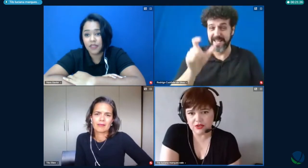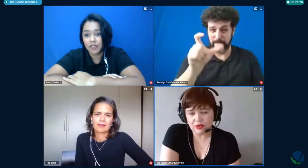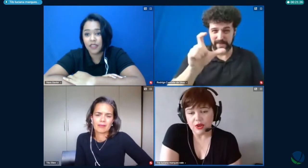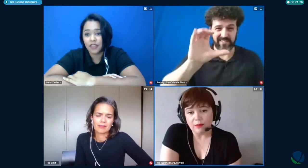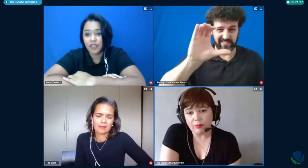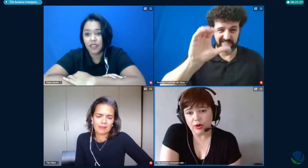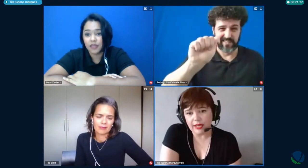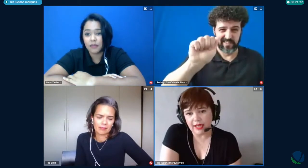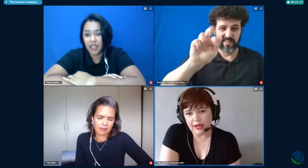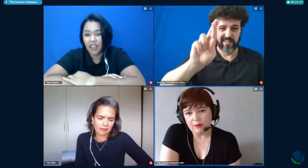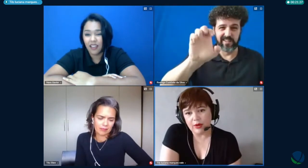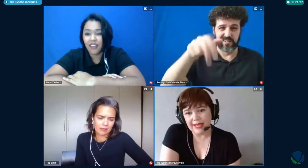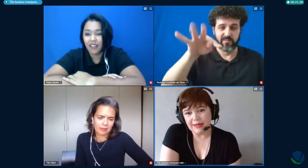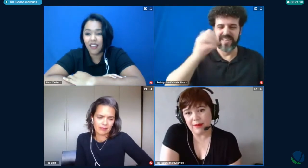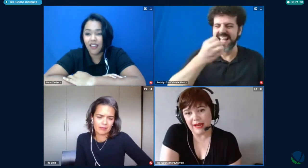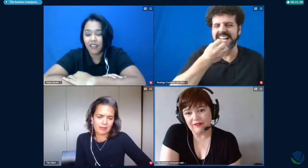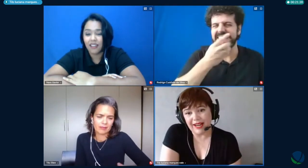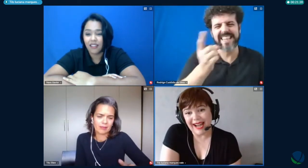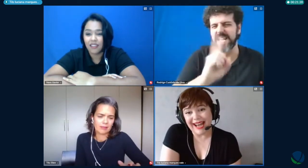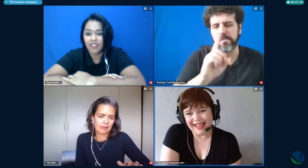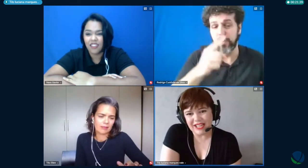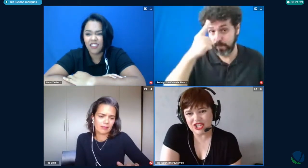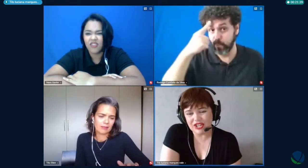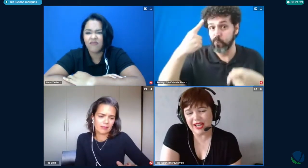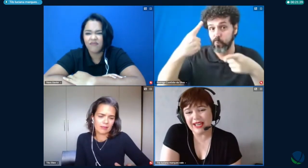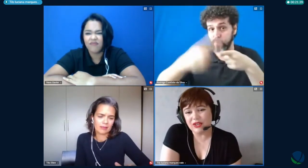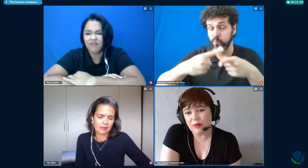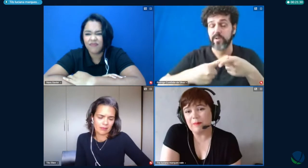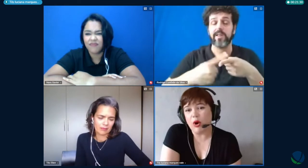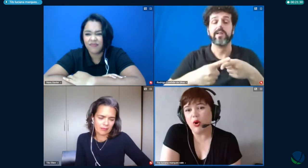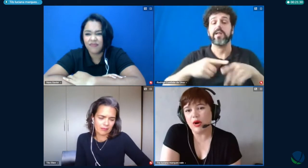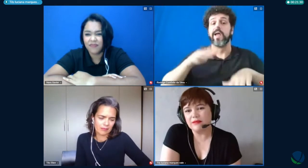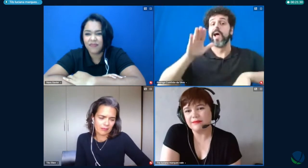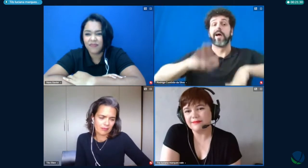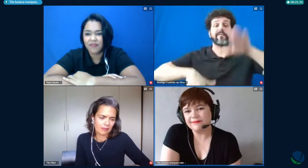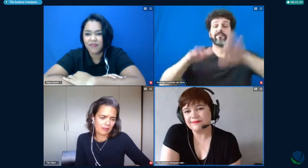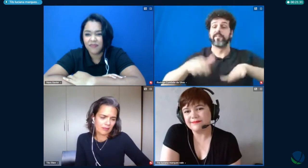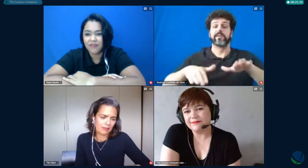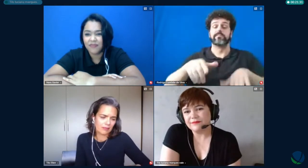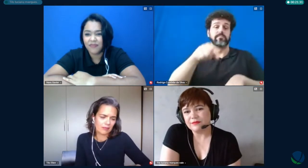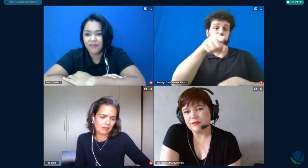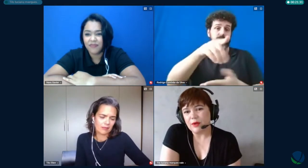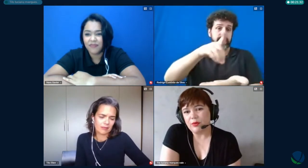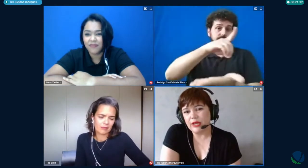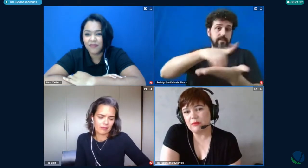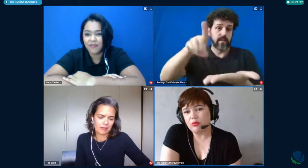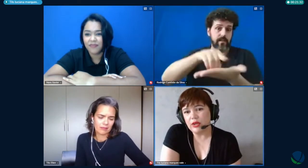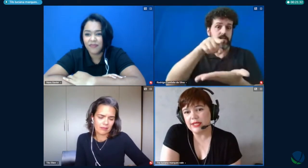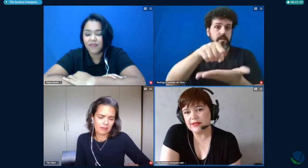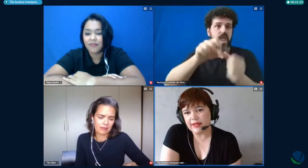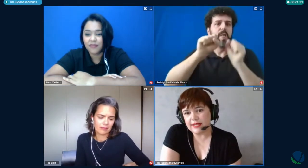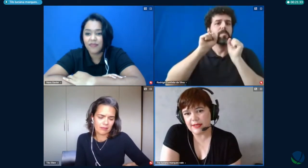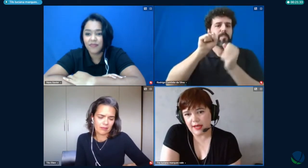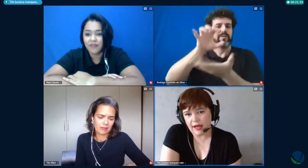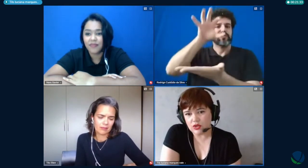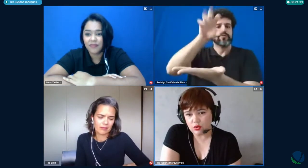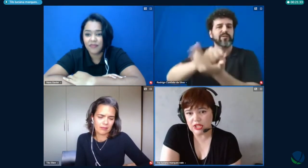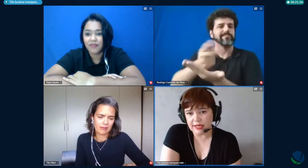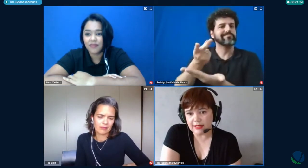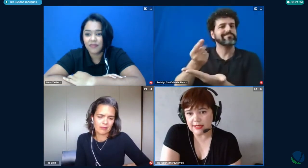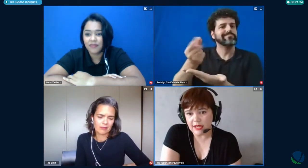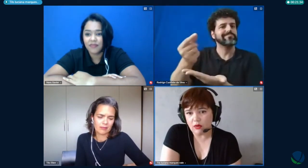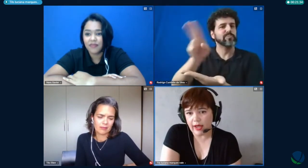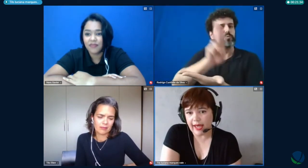nada disso. Por quê? Porque essa palavra carente, ela não é boa. Porque muitas vezes a